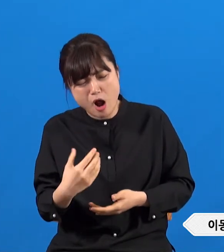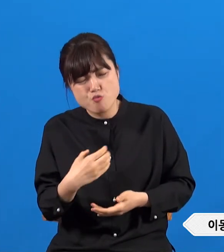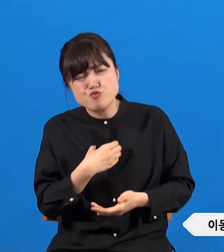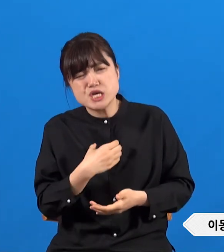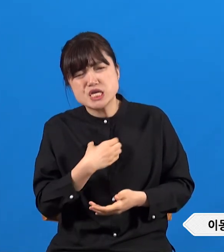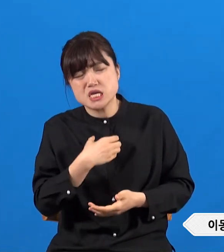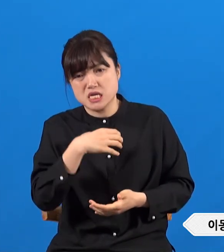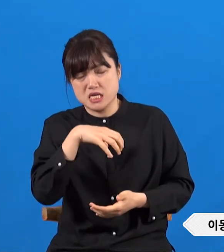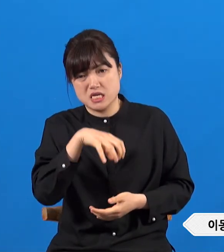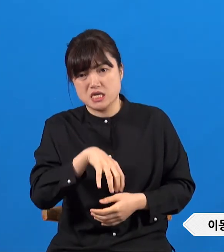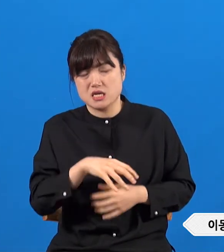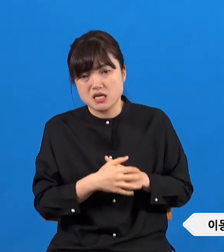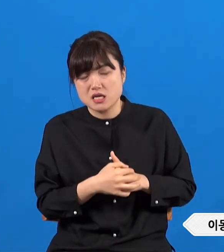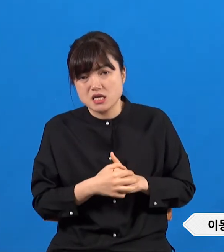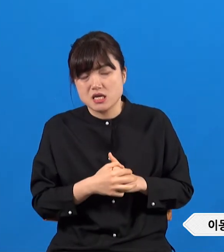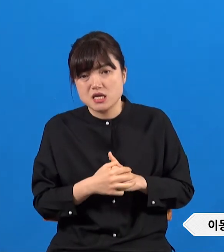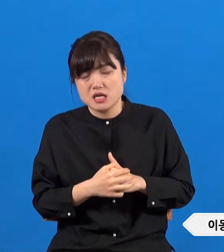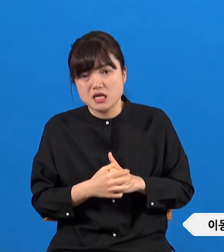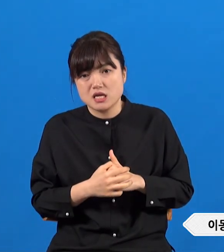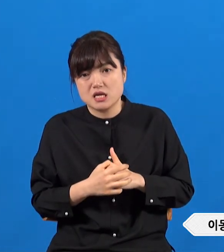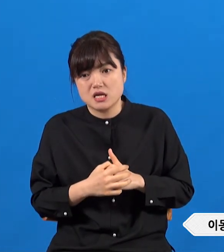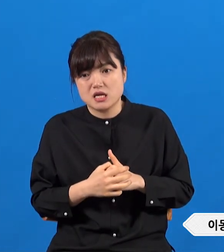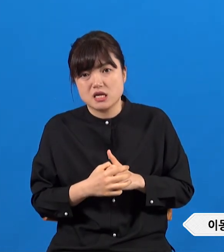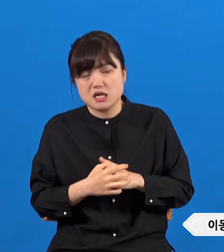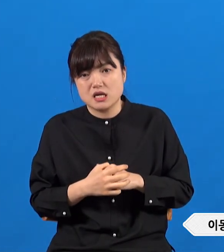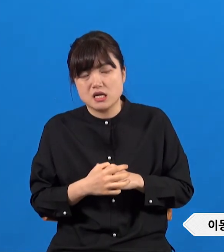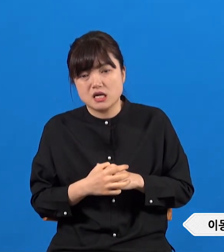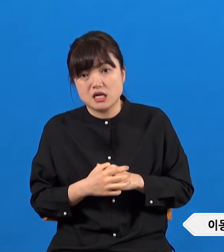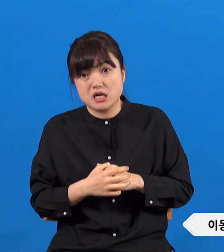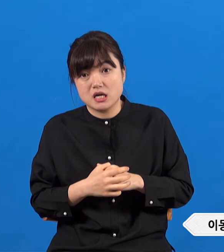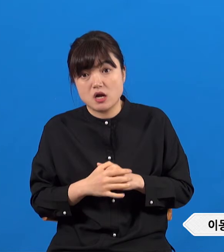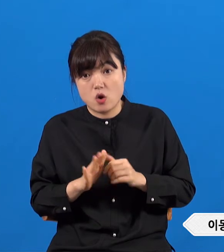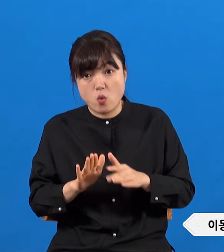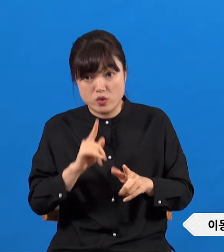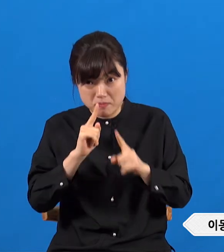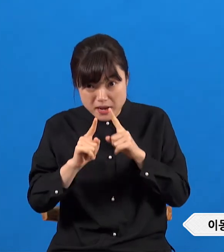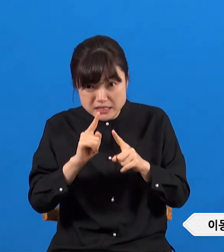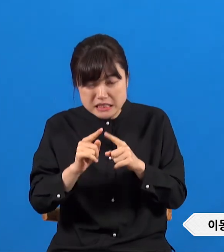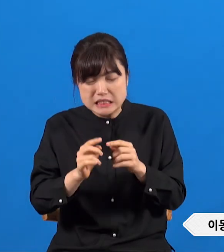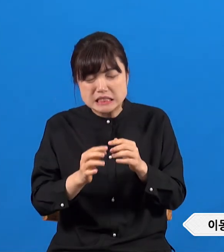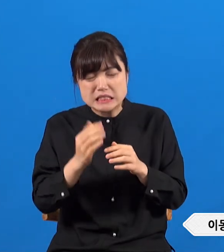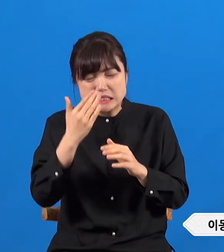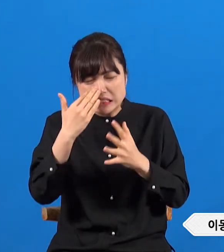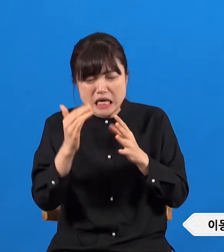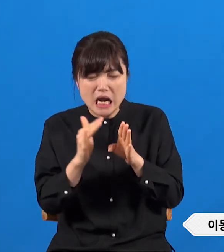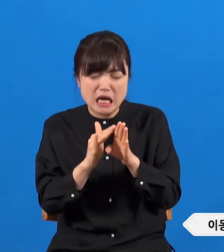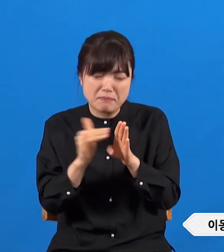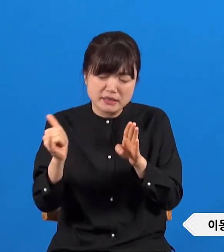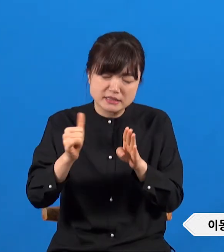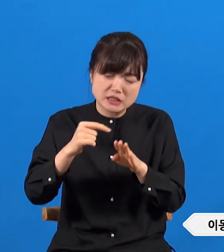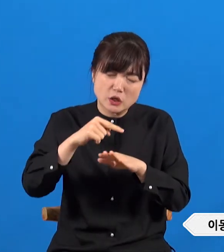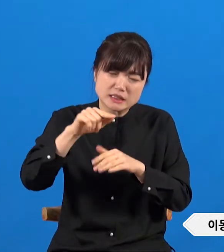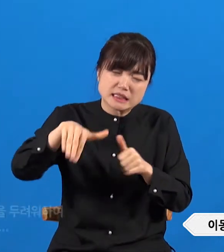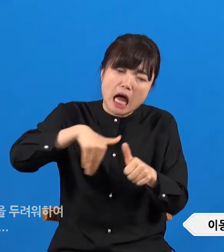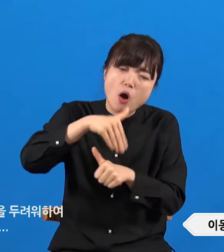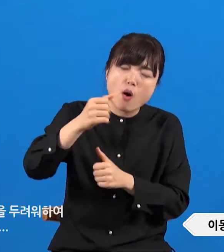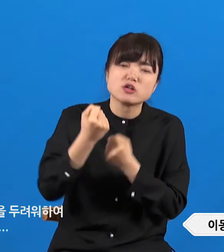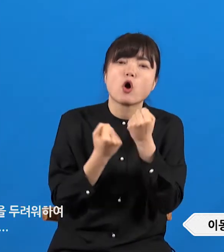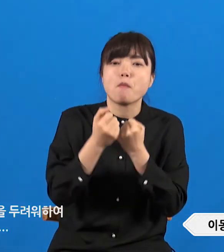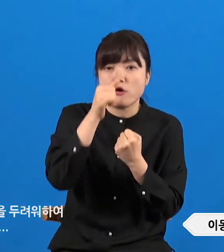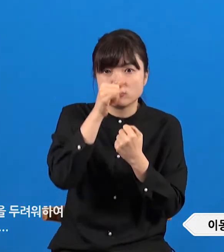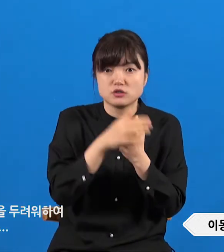앞에 서 있었던 것입니다. 오늘 본문 3절은 당시 그들의 이스라엘 민족들의 상태를 이렇게 기록하고